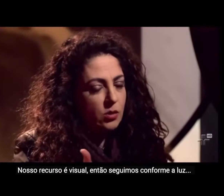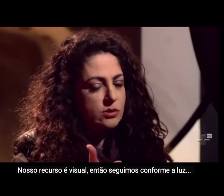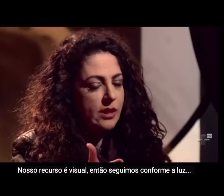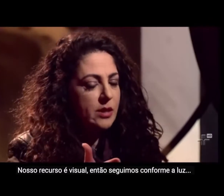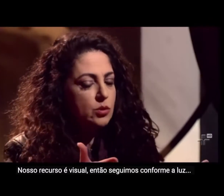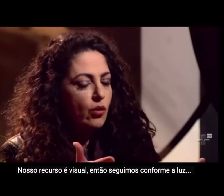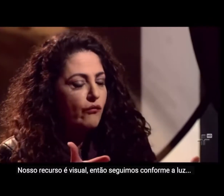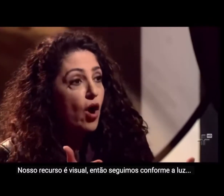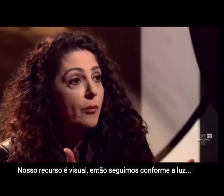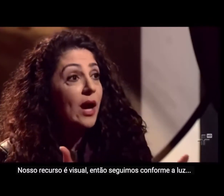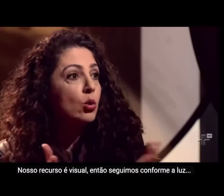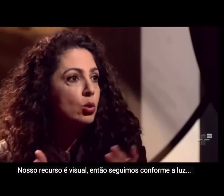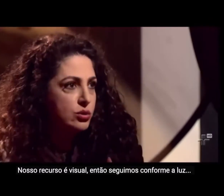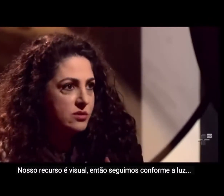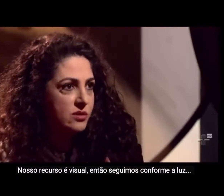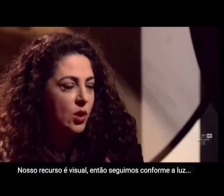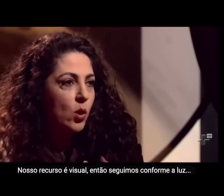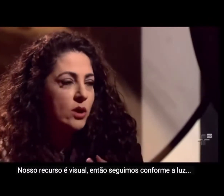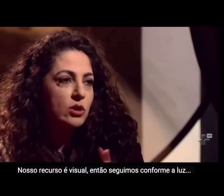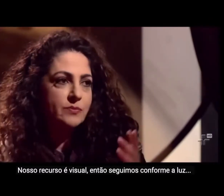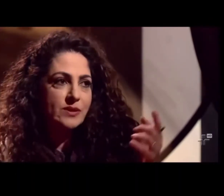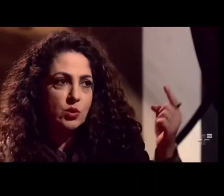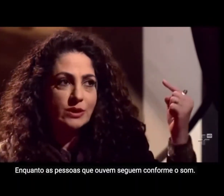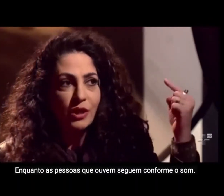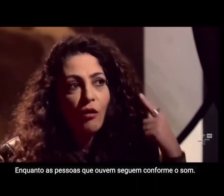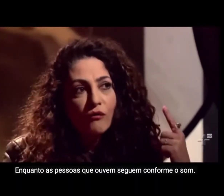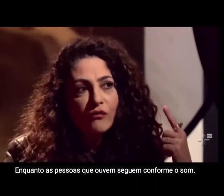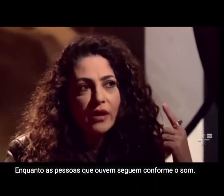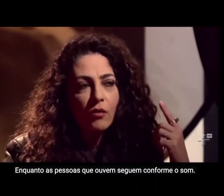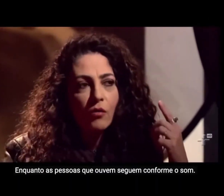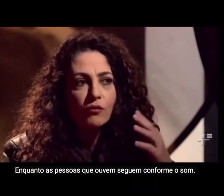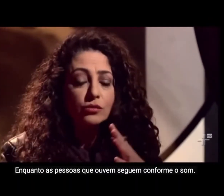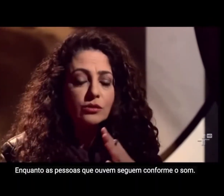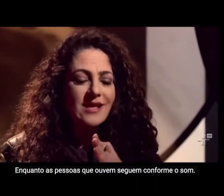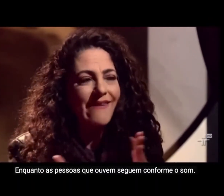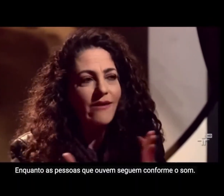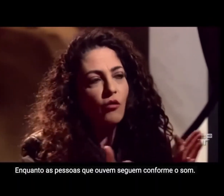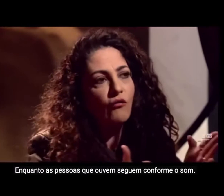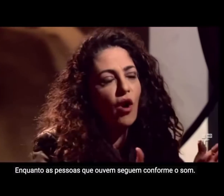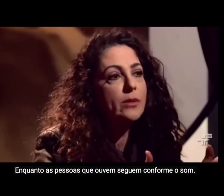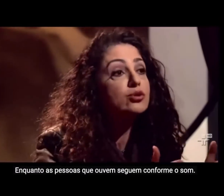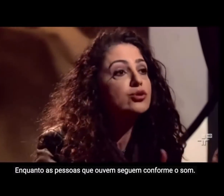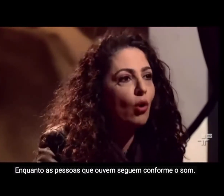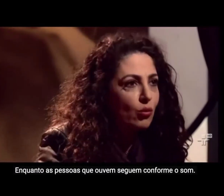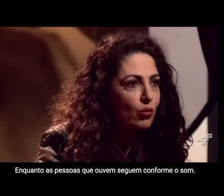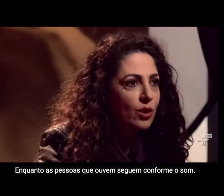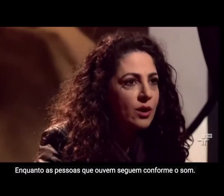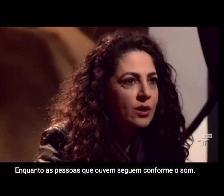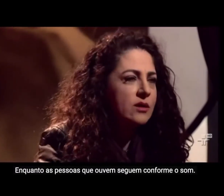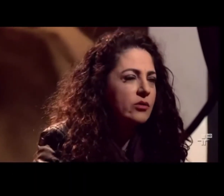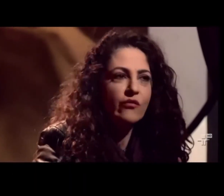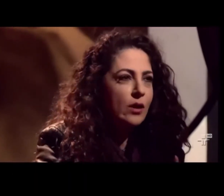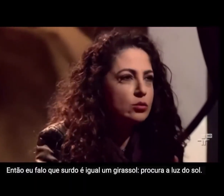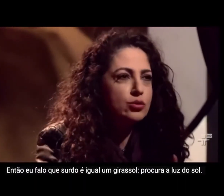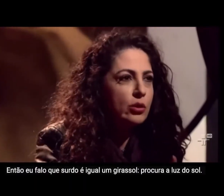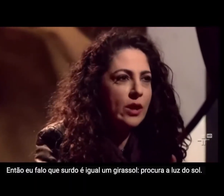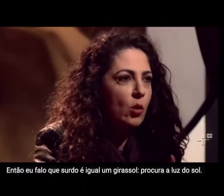Então, seguimos conforme a luz. Enquanto as pessoas que ouvem seguem conforme o som. Então, eu falo, o surdo é igual